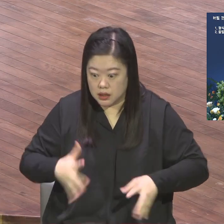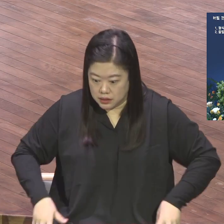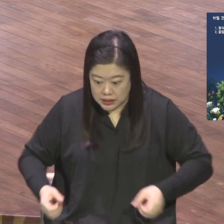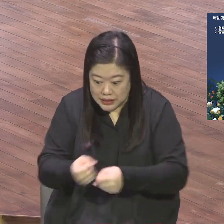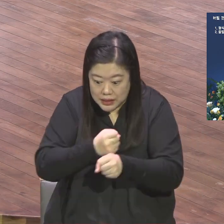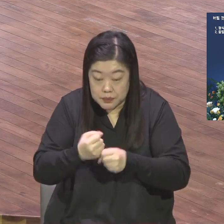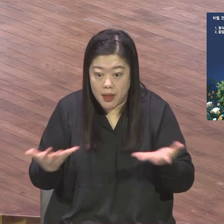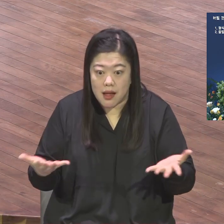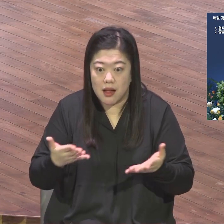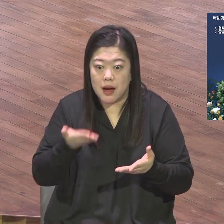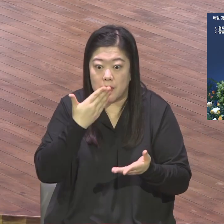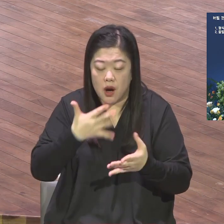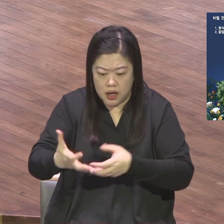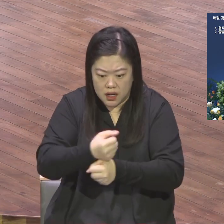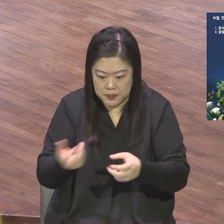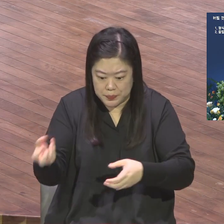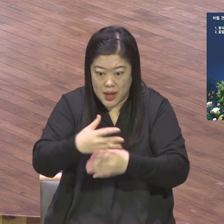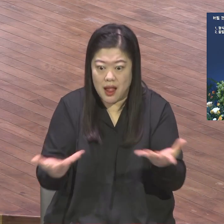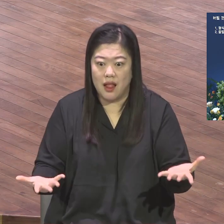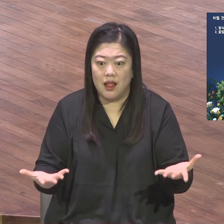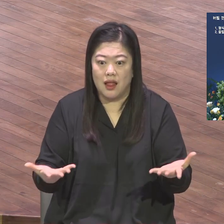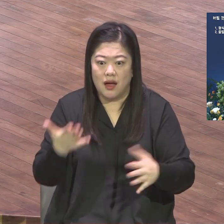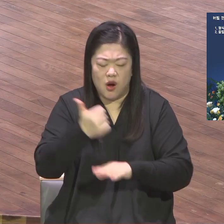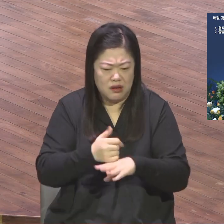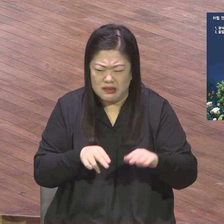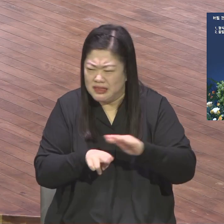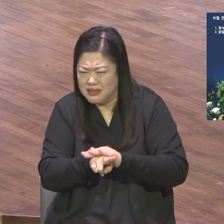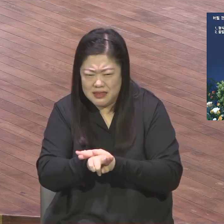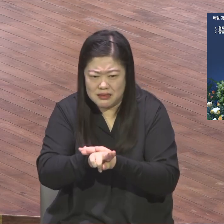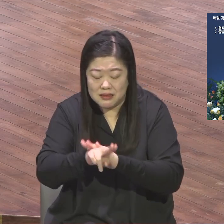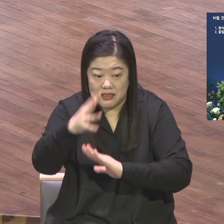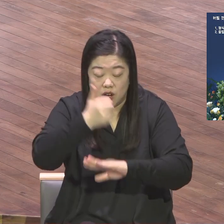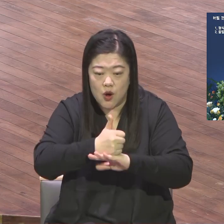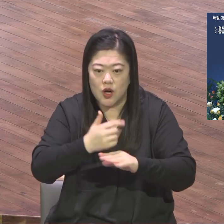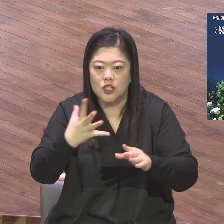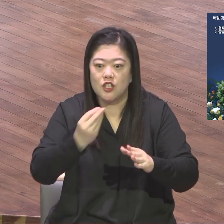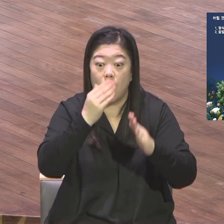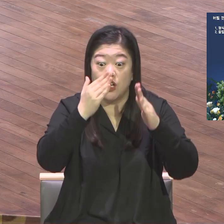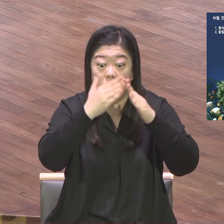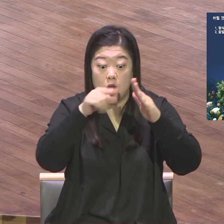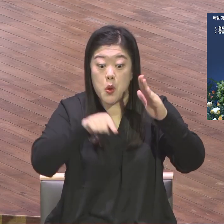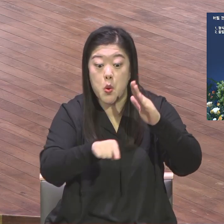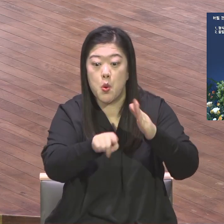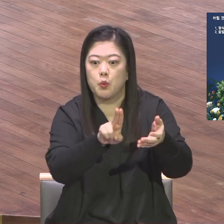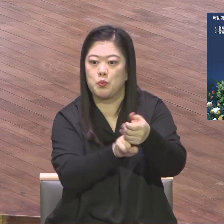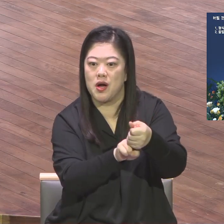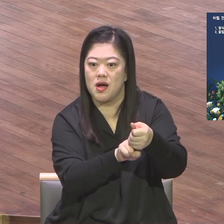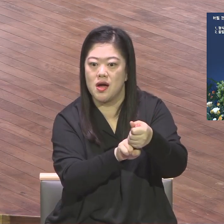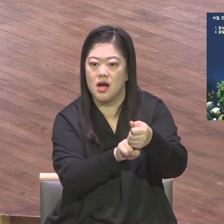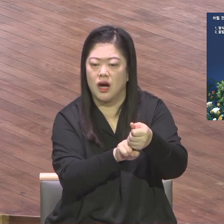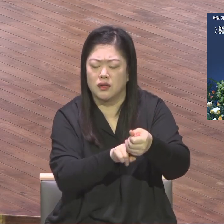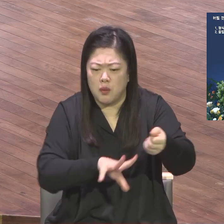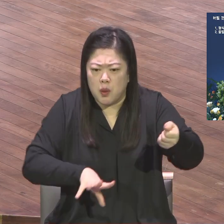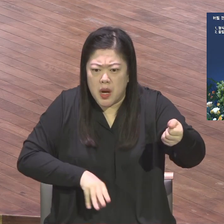일행들이 제사장만 먹게 돼 있는 이 진설병을 성전에 들어가서